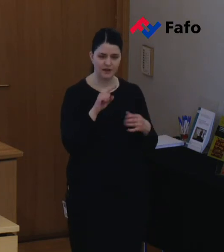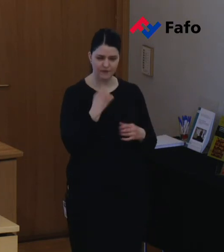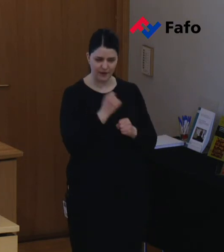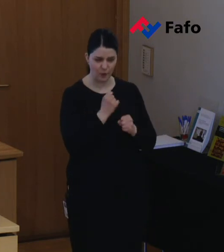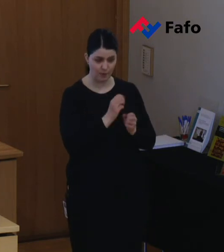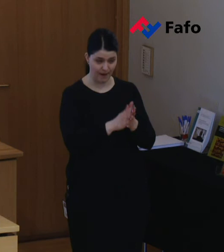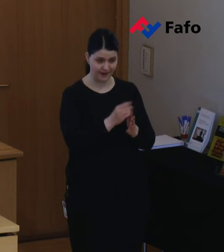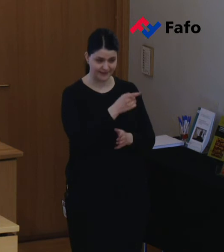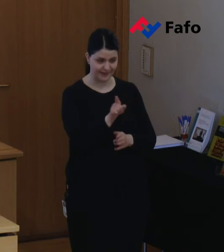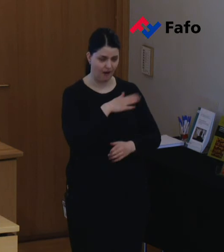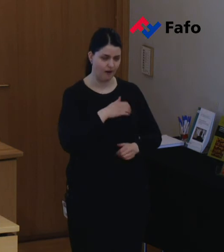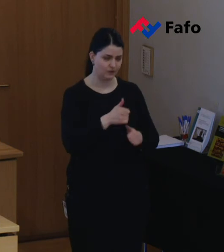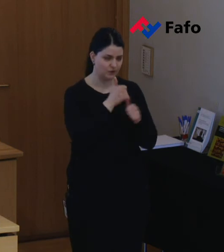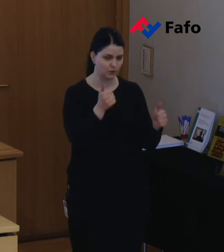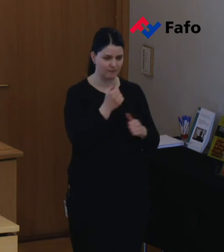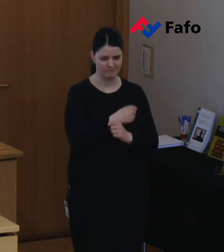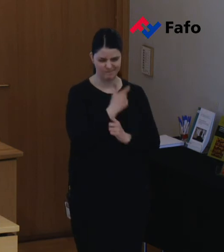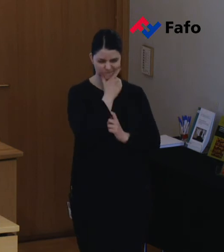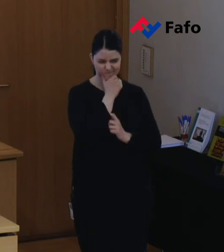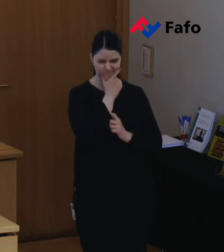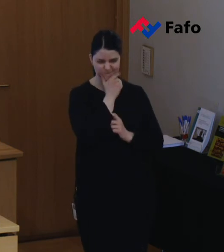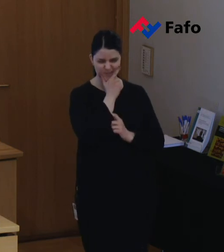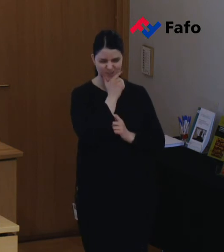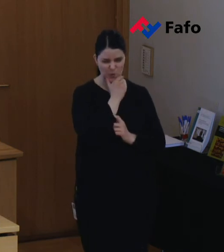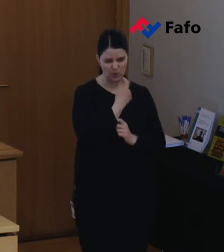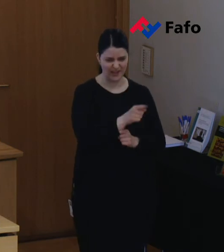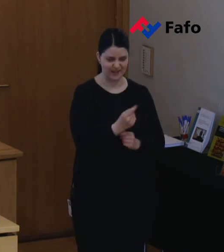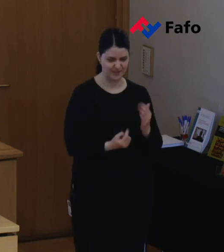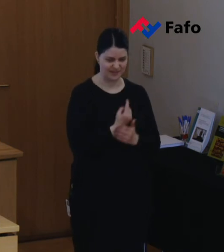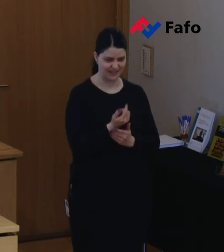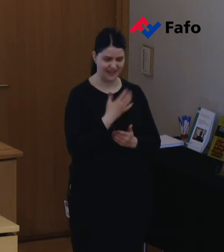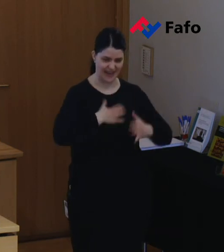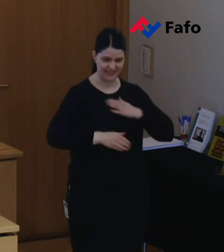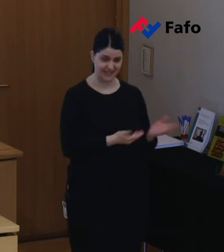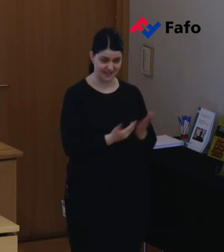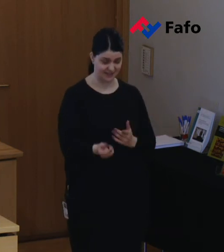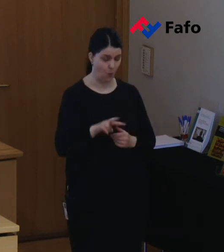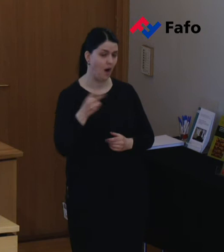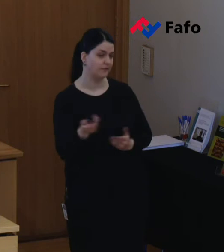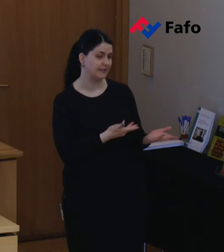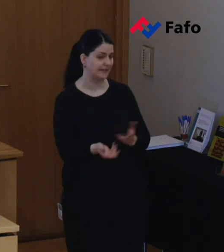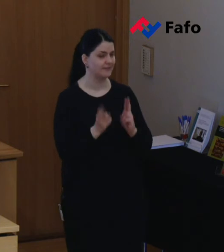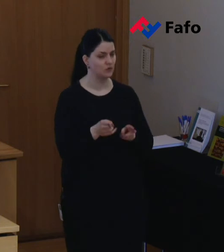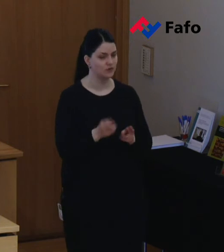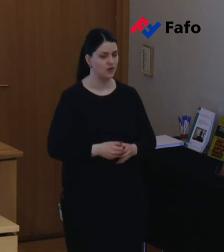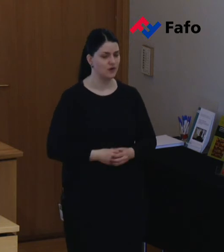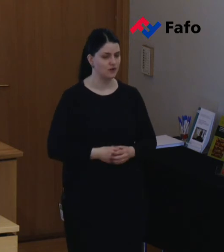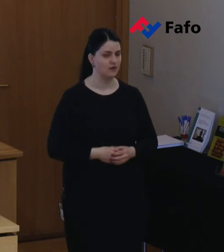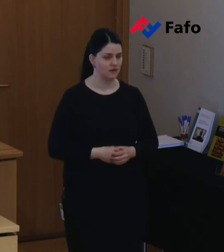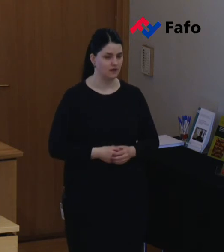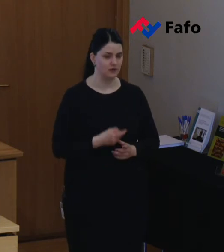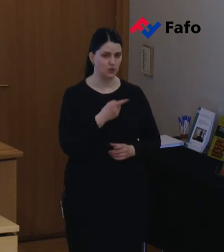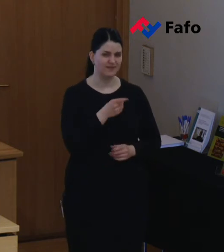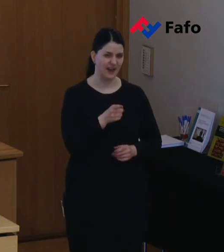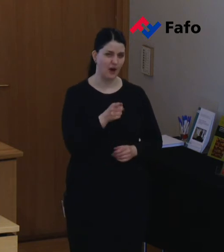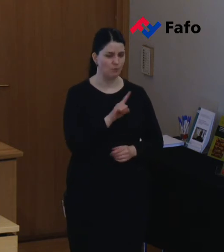jo en veldig stor mistro til både spesialisthelsetjenesten og andre tjenester. Sånn at det